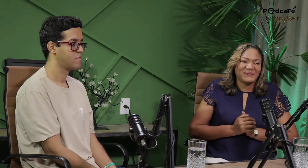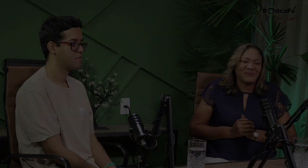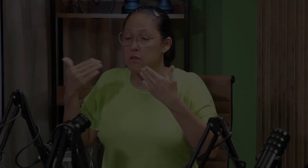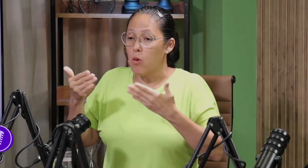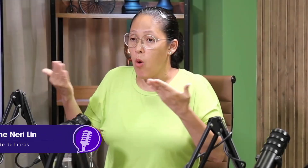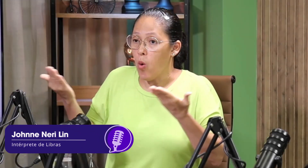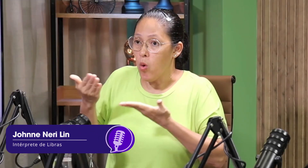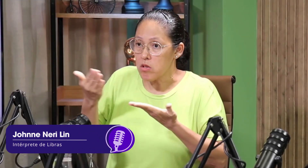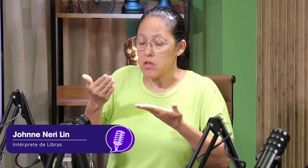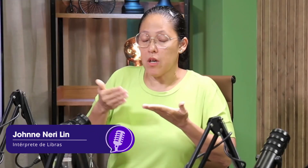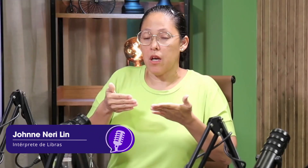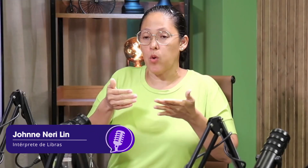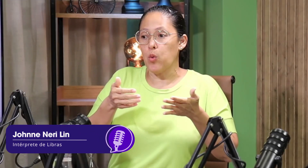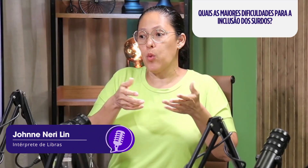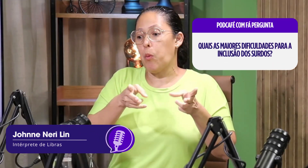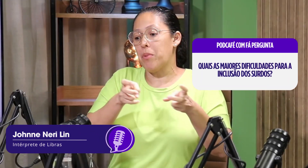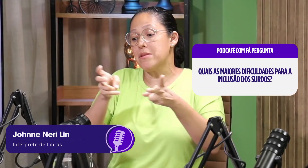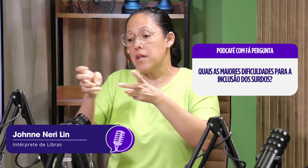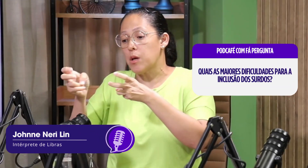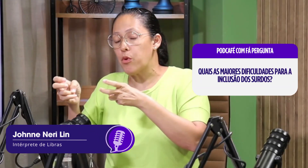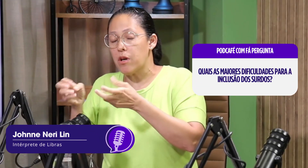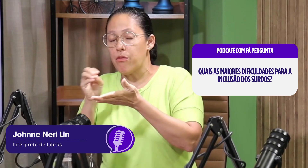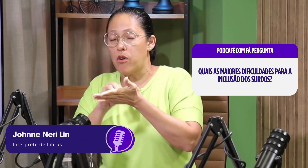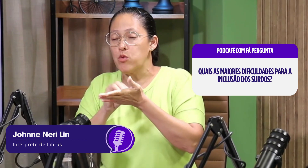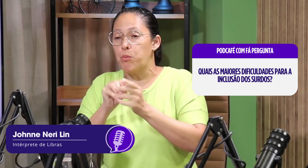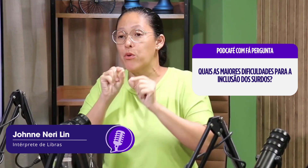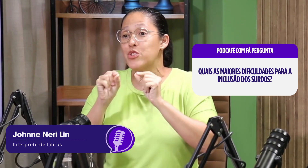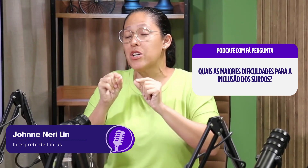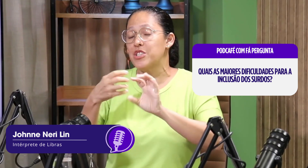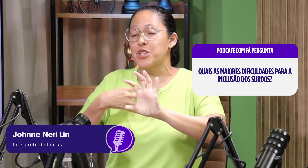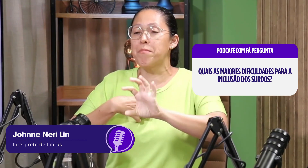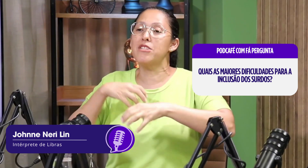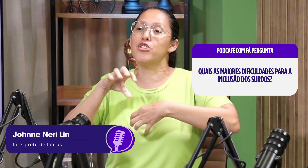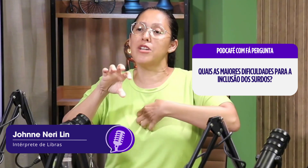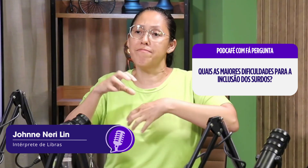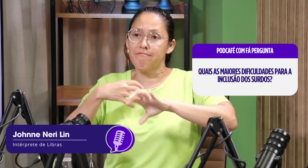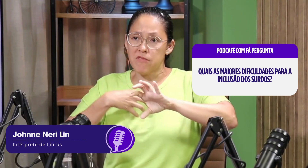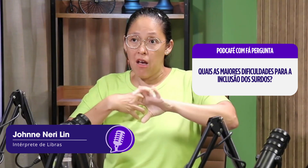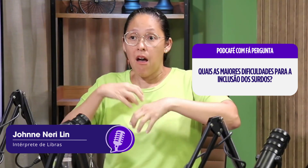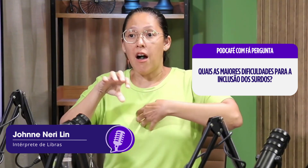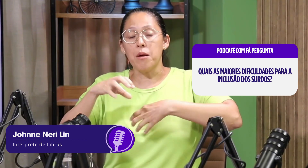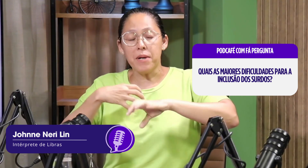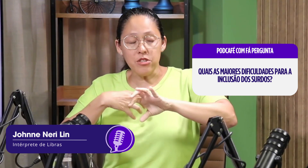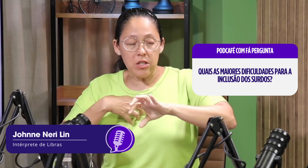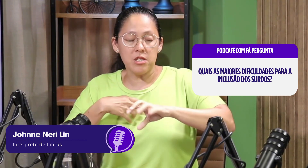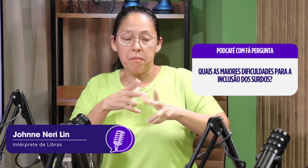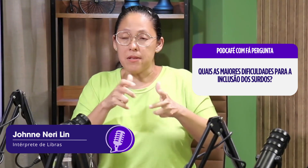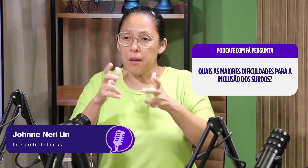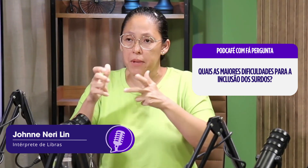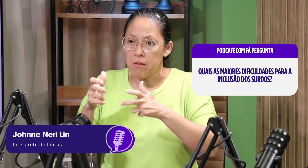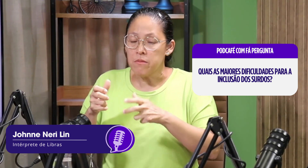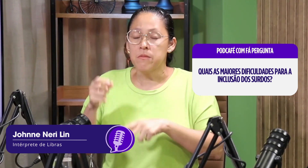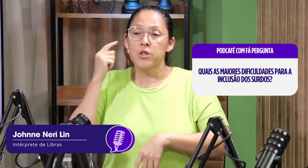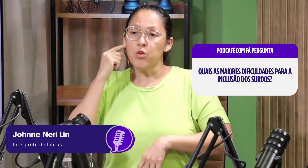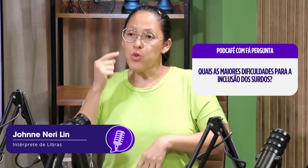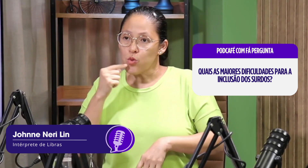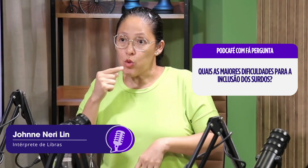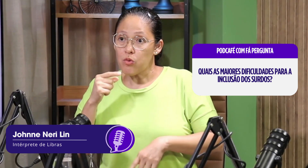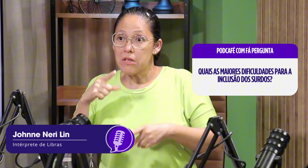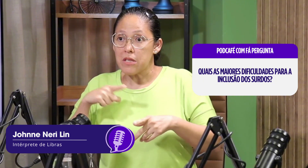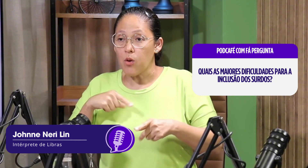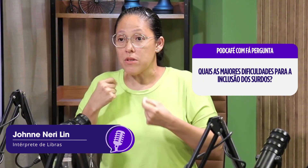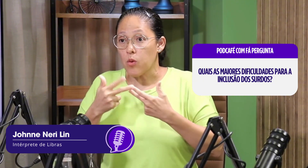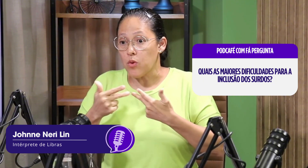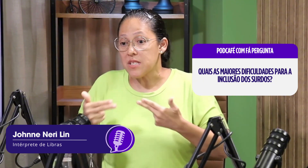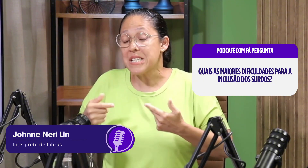estrutura. Então, hoje, eu percebo que falta um pouco de quê? De empatia. A empatia de perceber que o